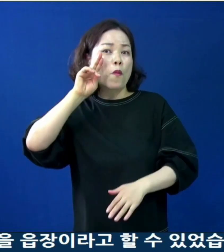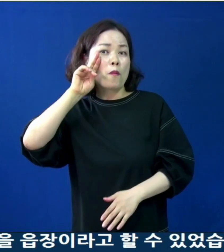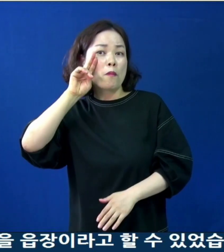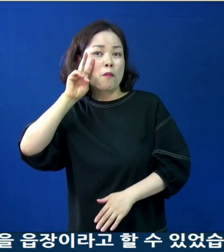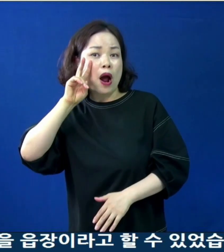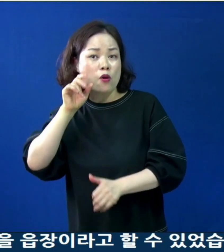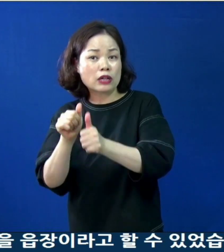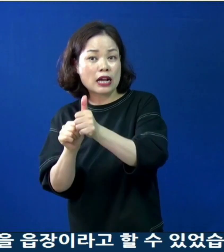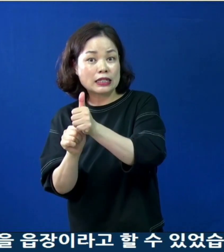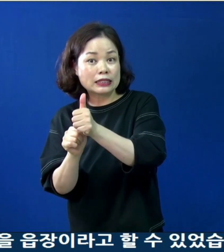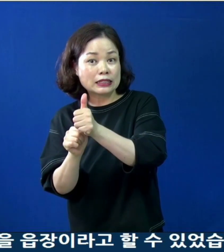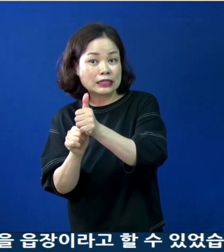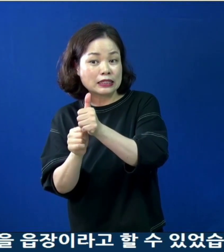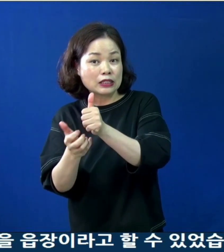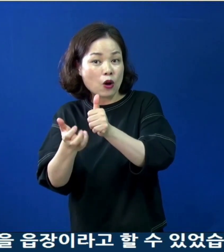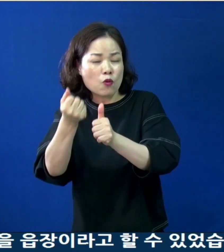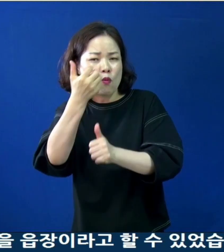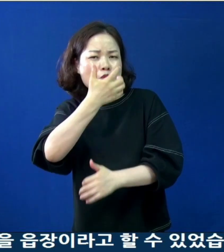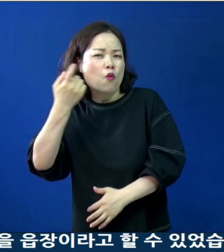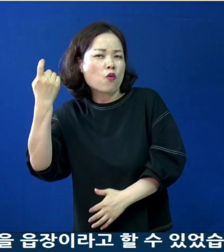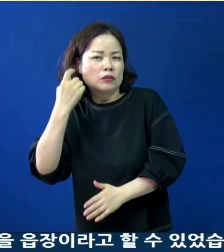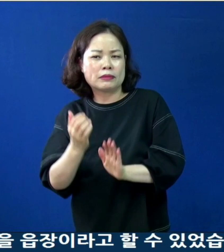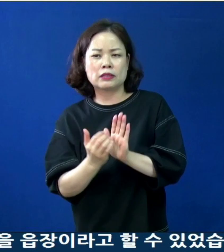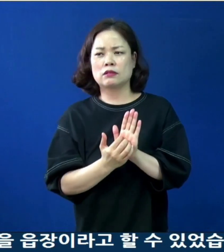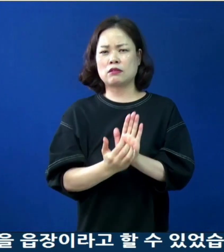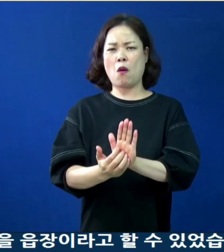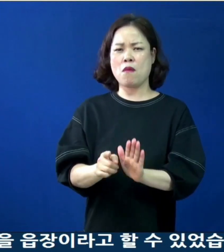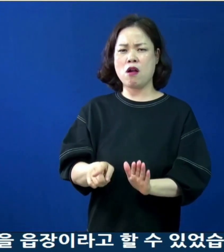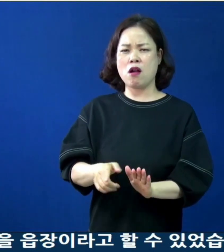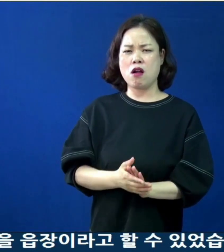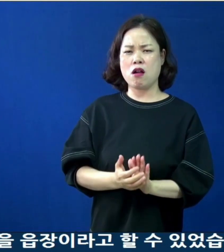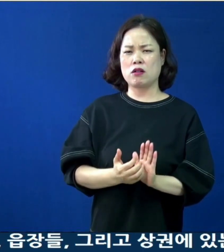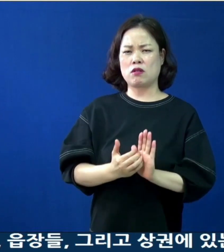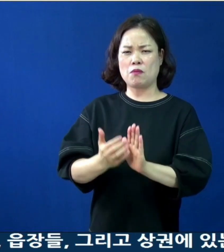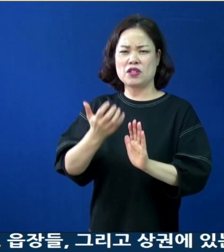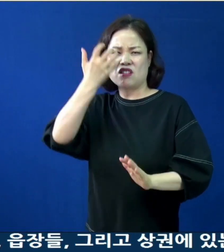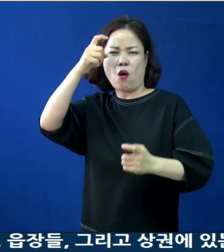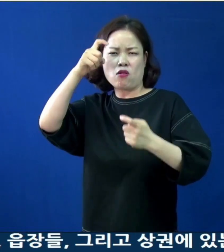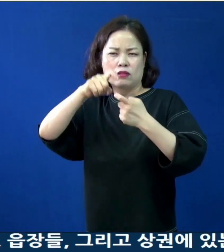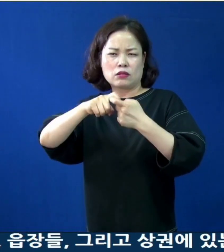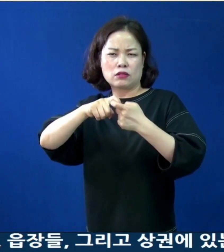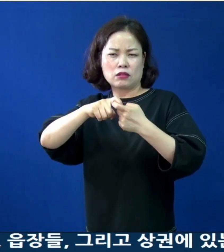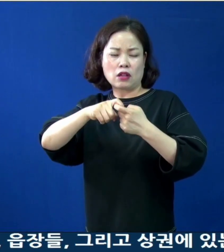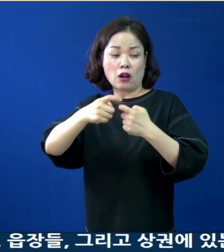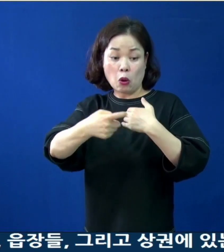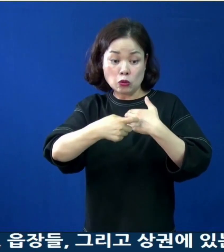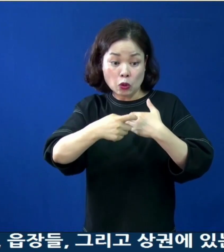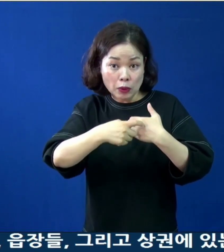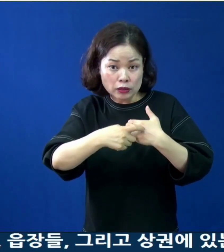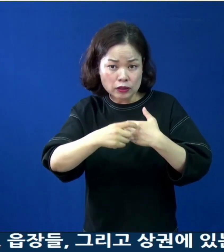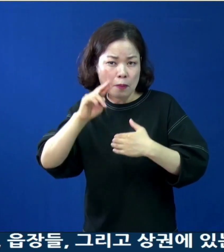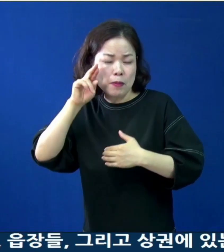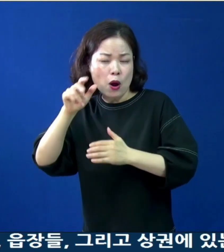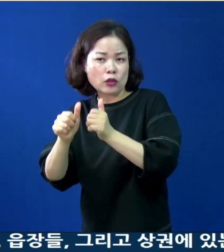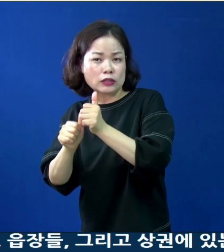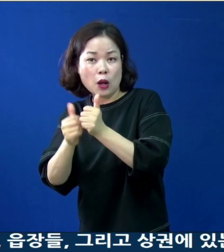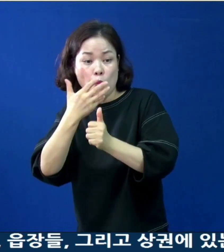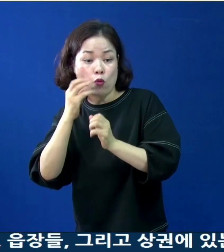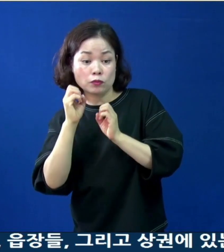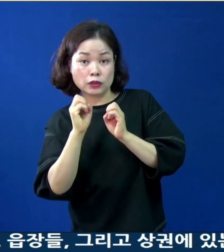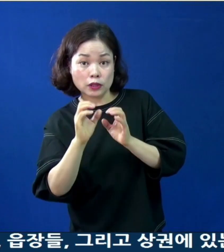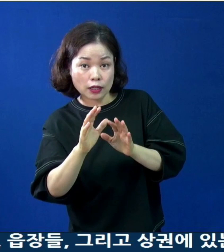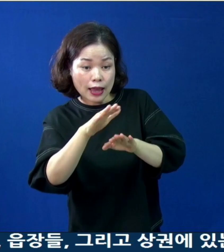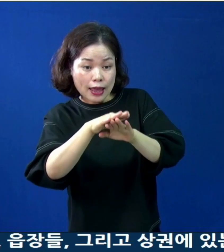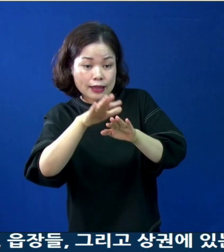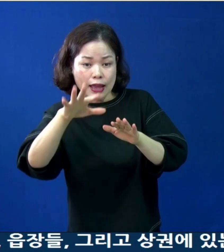바울과 실라가 들고 간 복음을 거부하는 겁니다. 영적으로 보면 그 영적 전쟁인 거예요. 겉으로 보기에는 바울과 실라가 복음을 전했다,